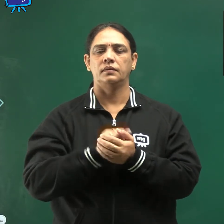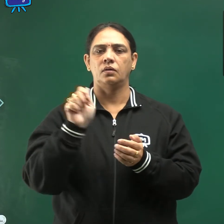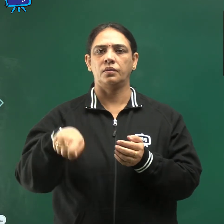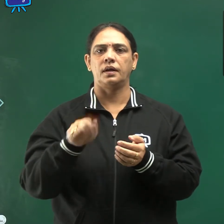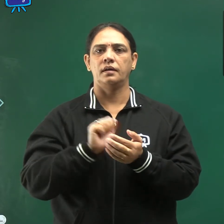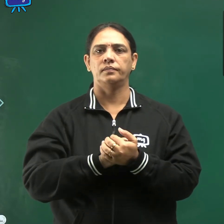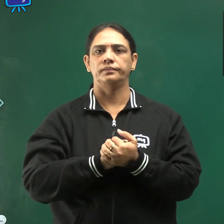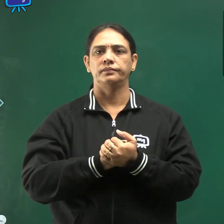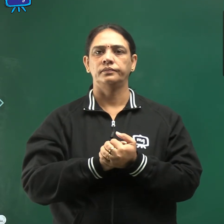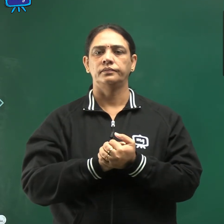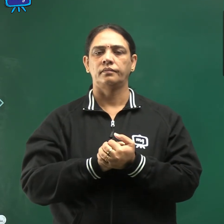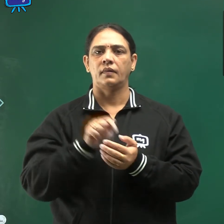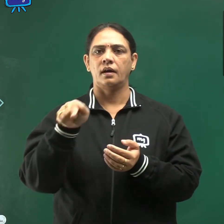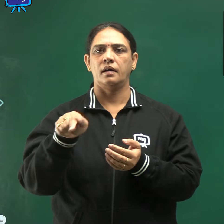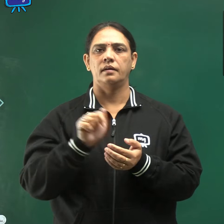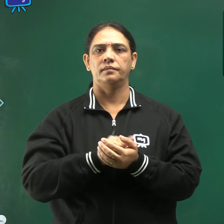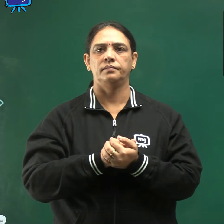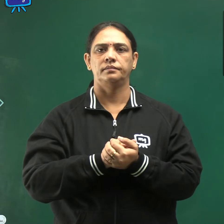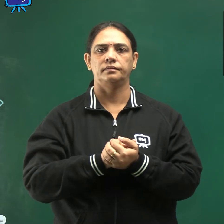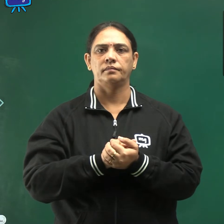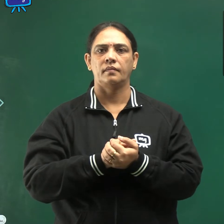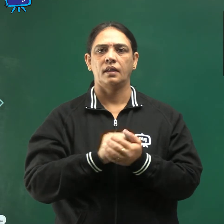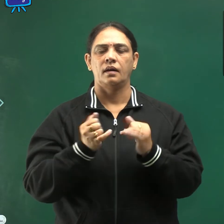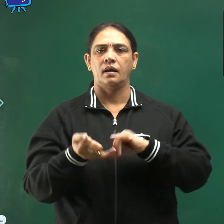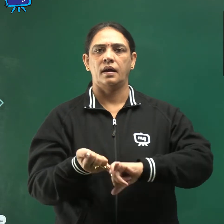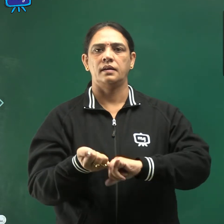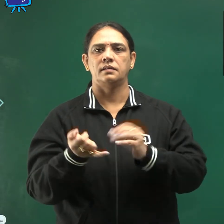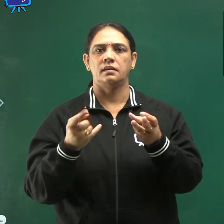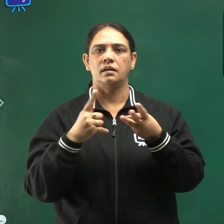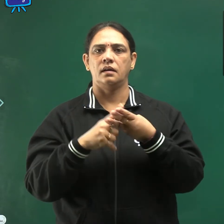होगा। यहाँ सेक थीटा बराबर